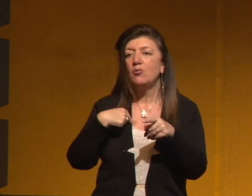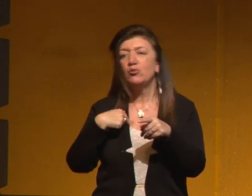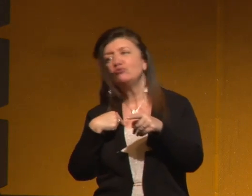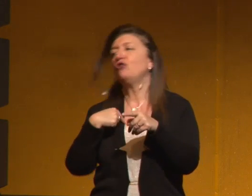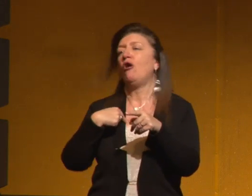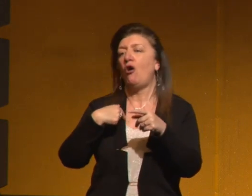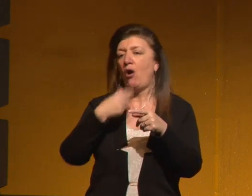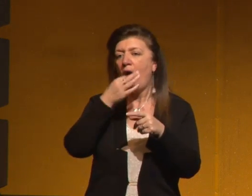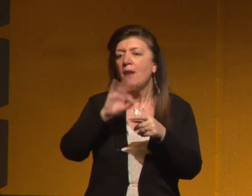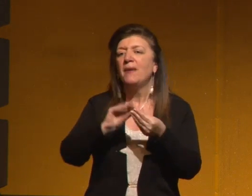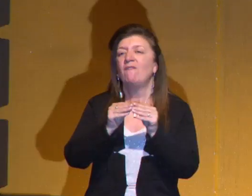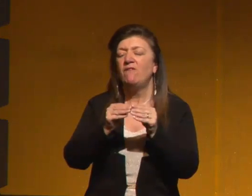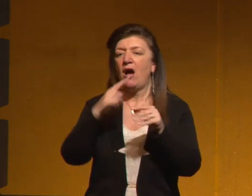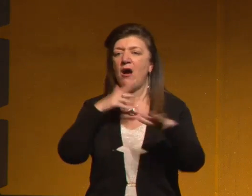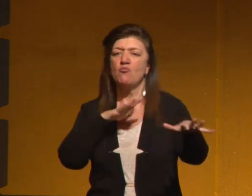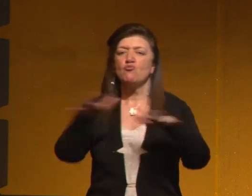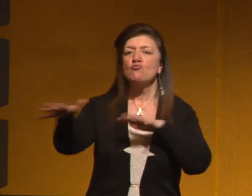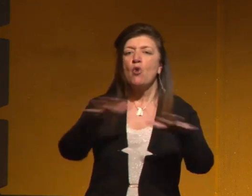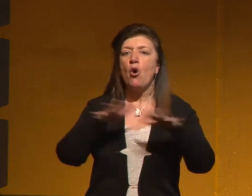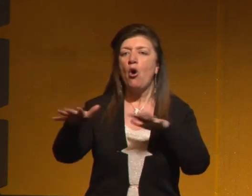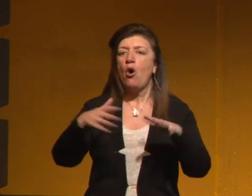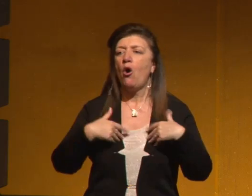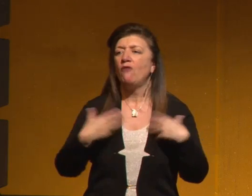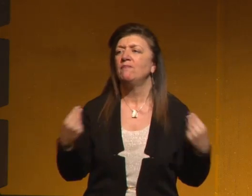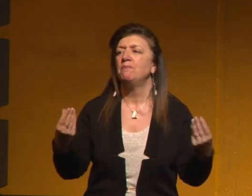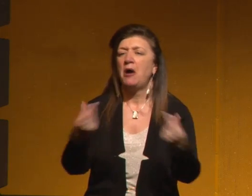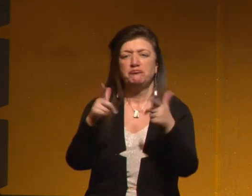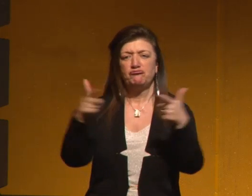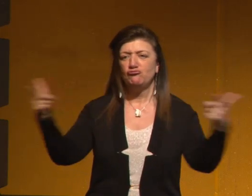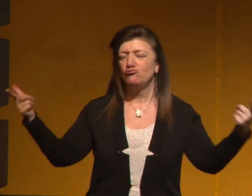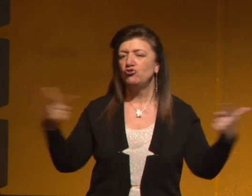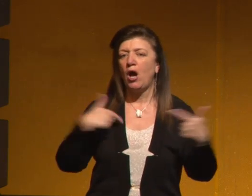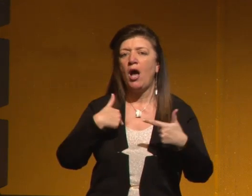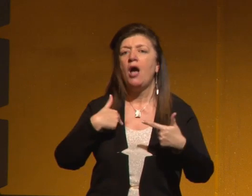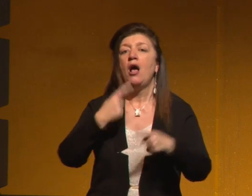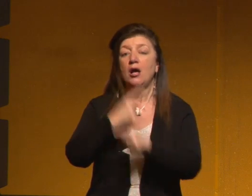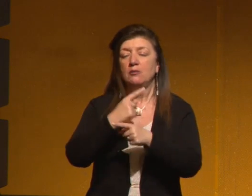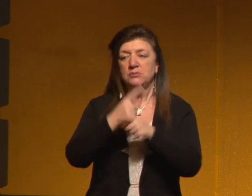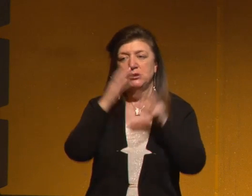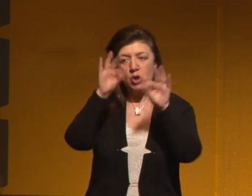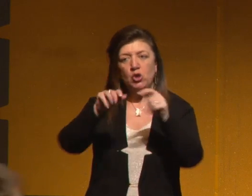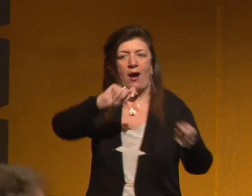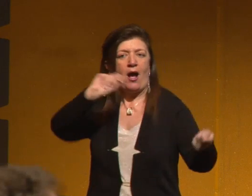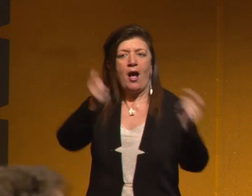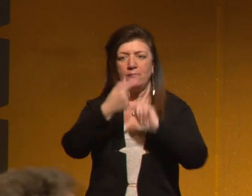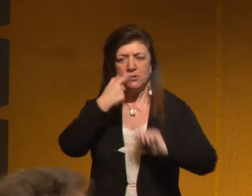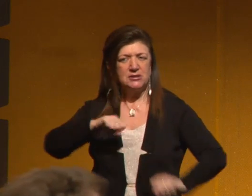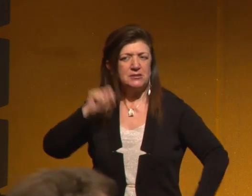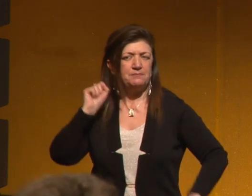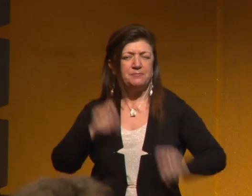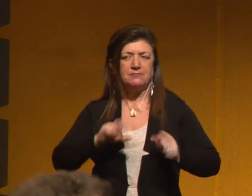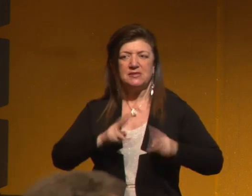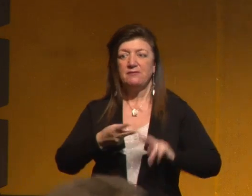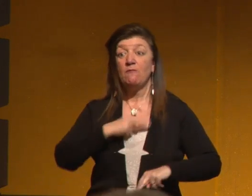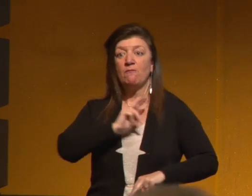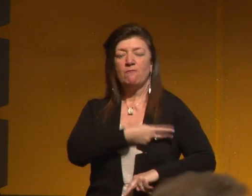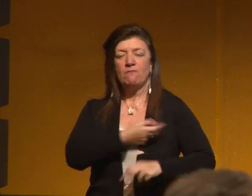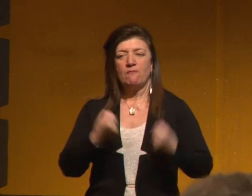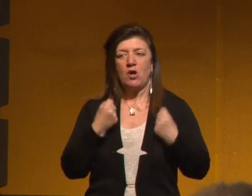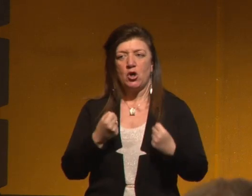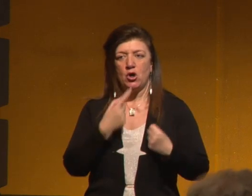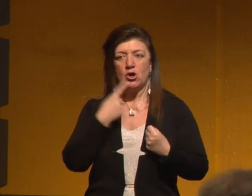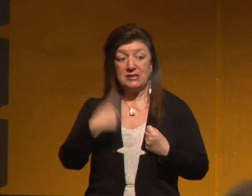timore di fronte al cambiamento e che proprio dalla necessità di cambiare ha tratto la sua grande forza propulsiva intorno alle pagine